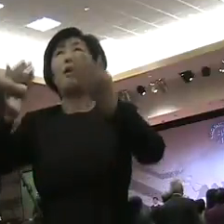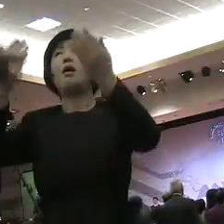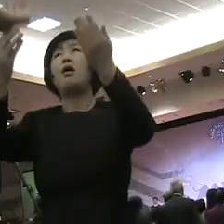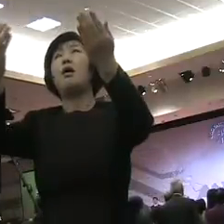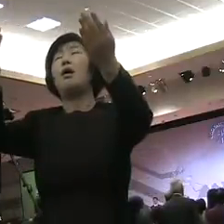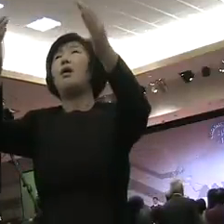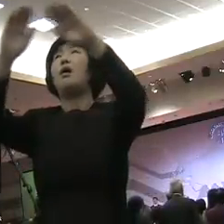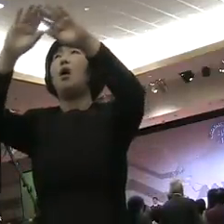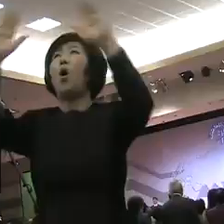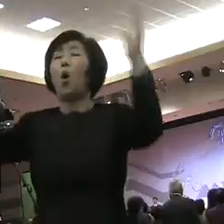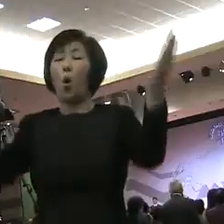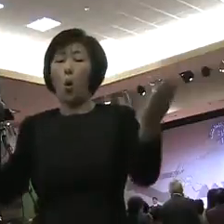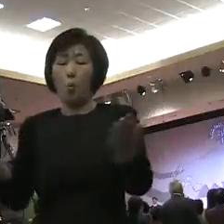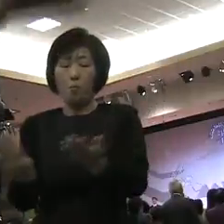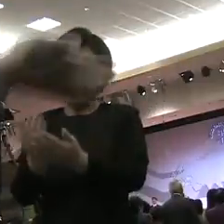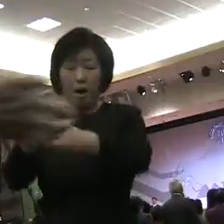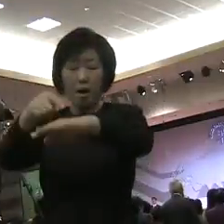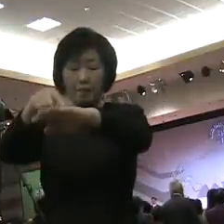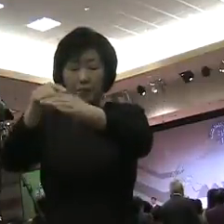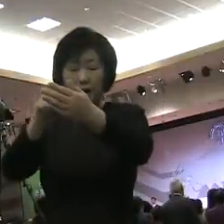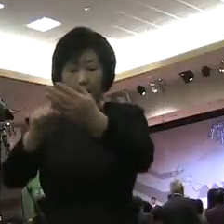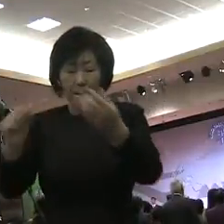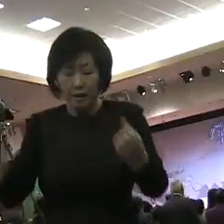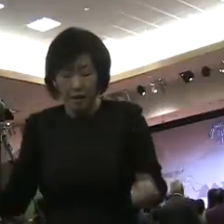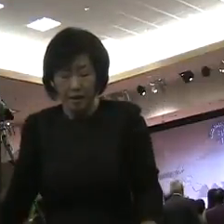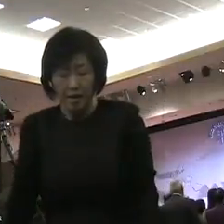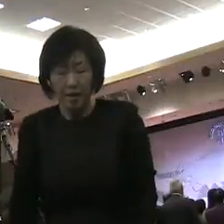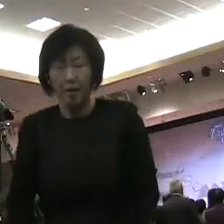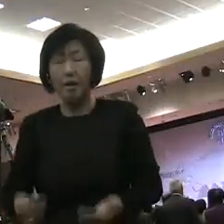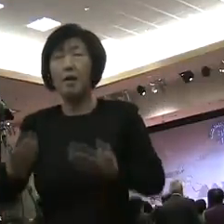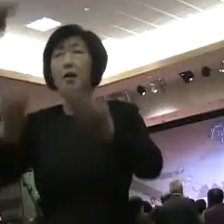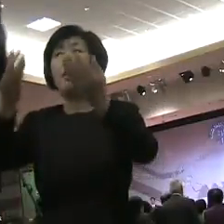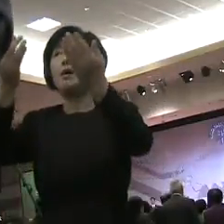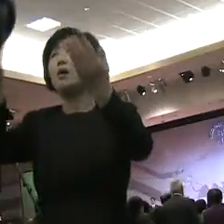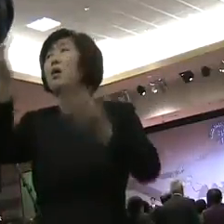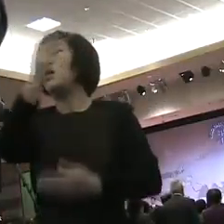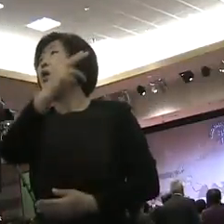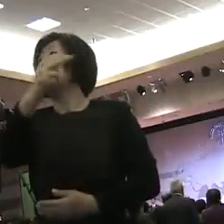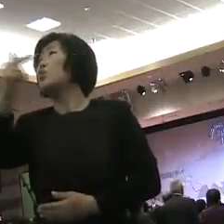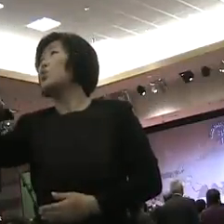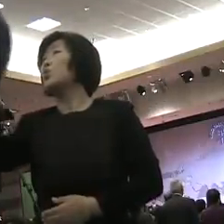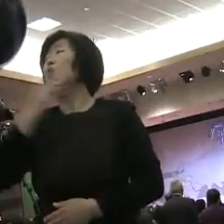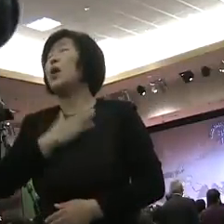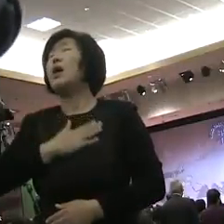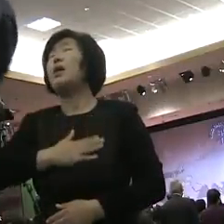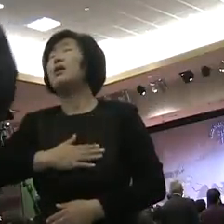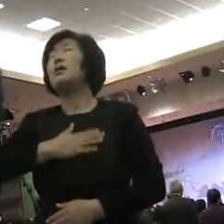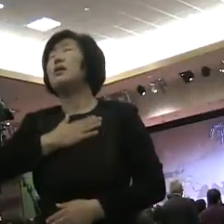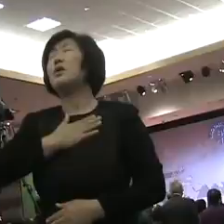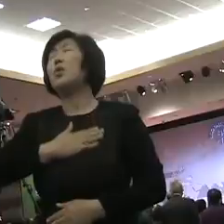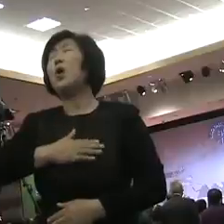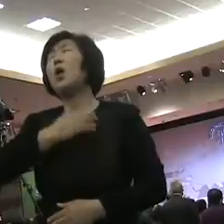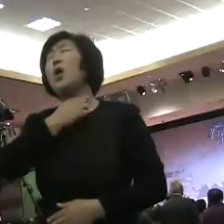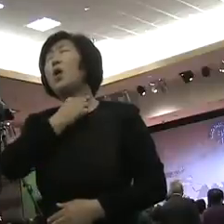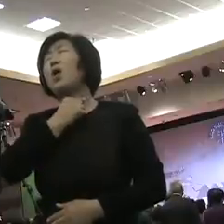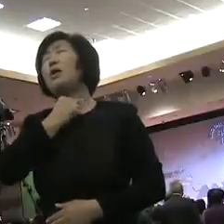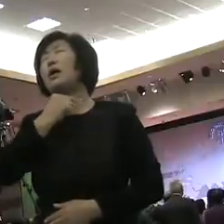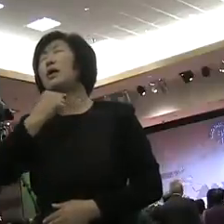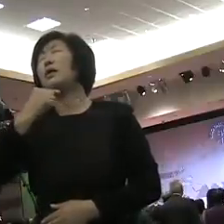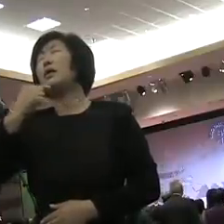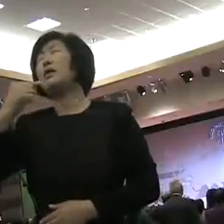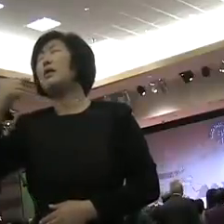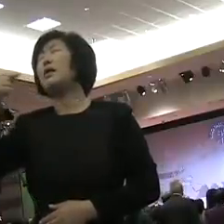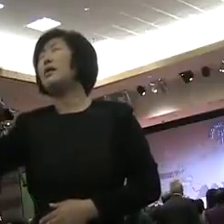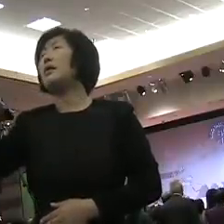사랑합니다. 온 마음 다해 주 알기 원합니다.